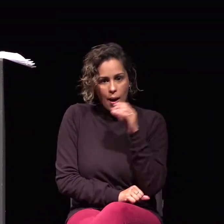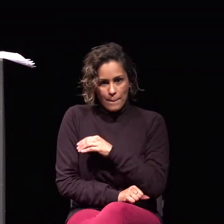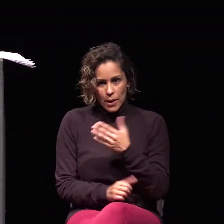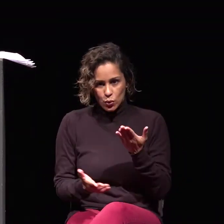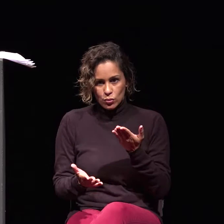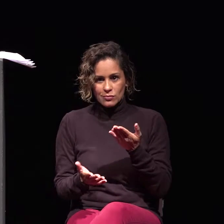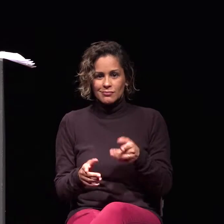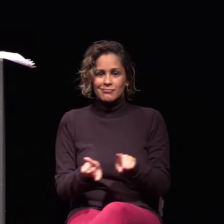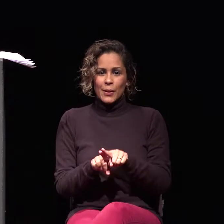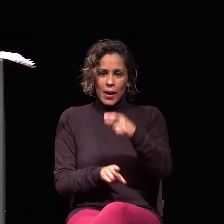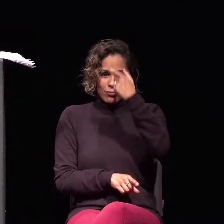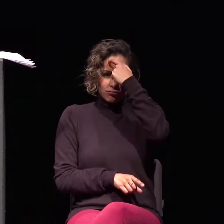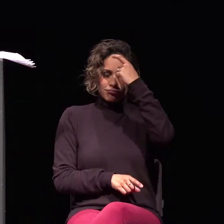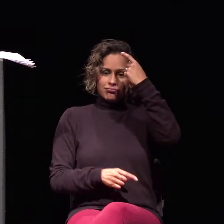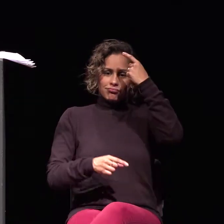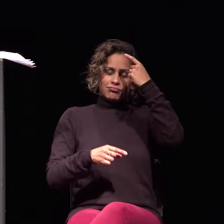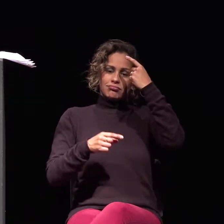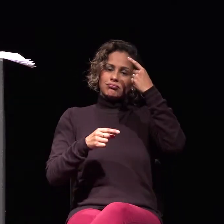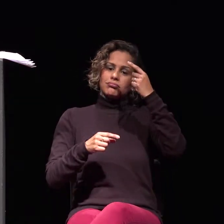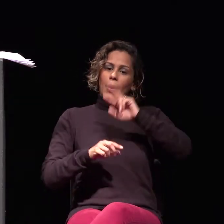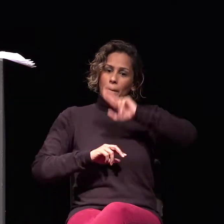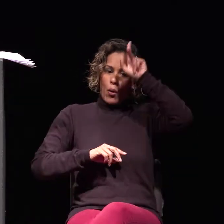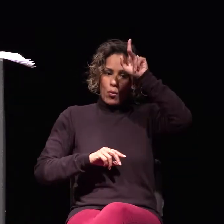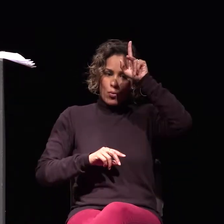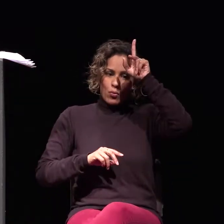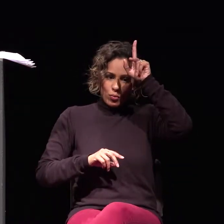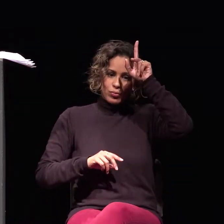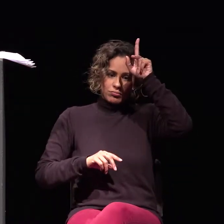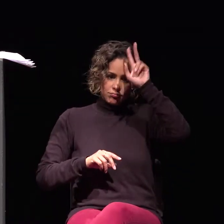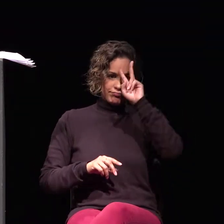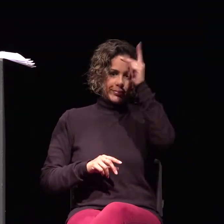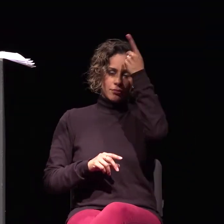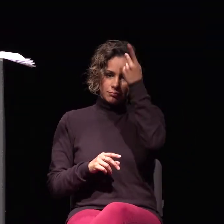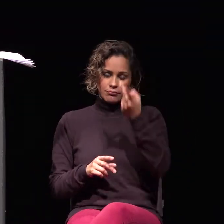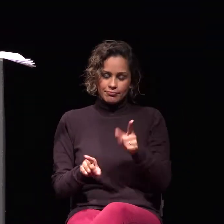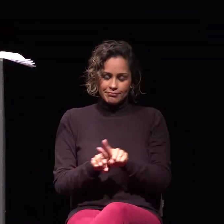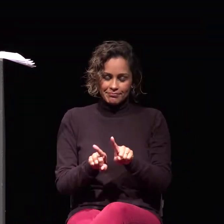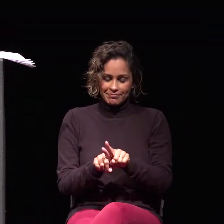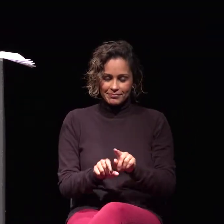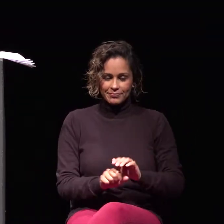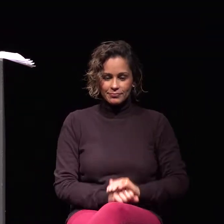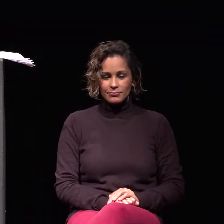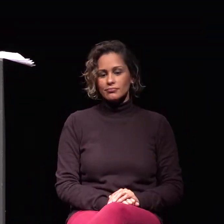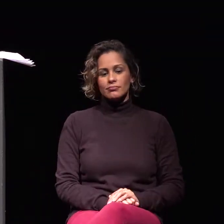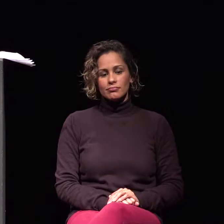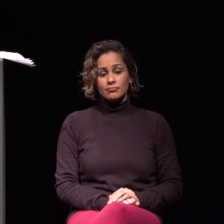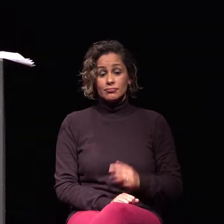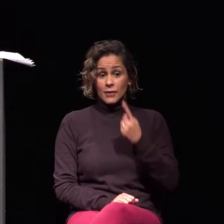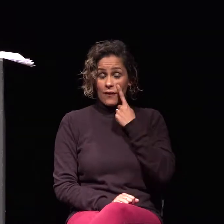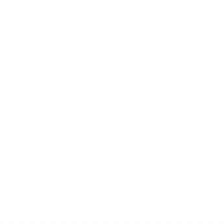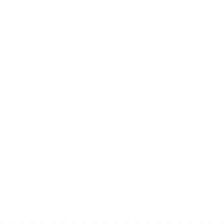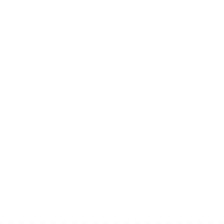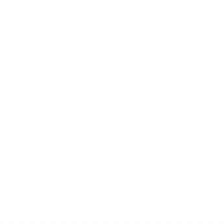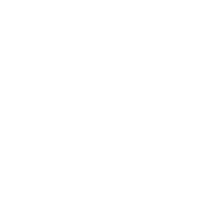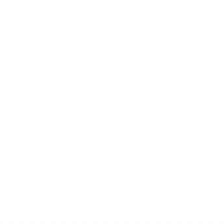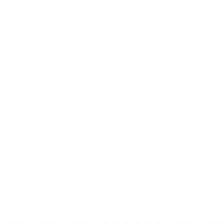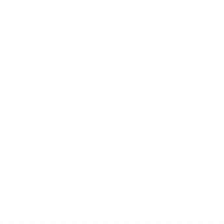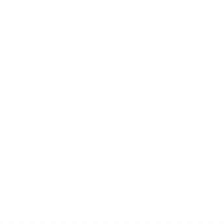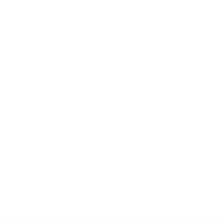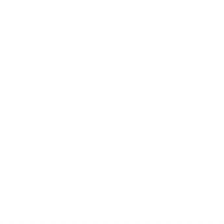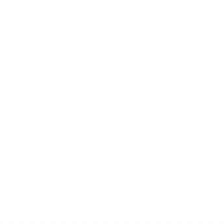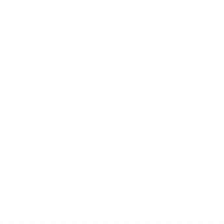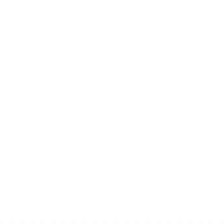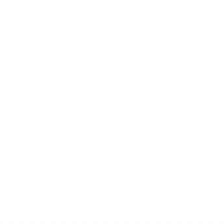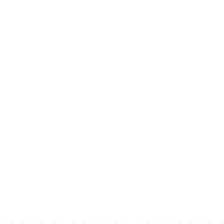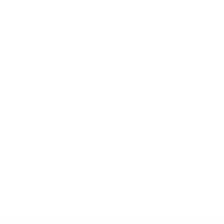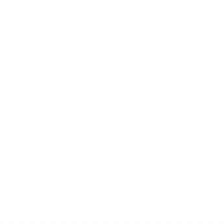nossa cabeça, né? Agora, aqui eu vou trazer aqui um livro da Beth Lobo, que a Beth Lobo é uma